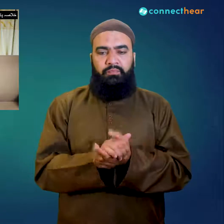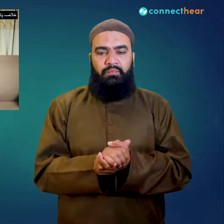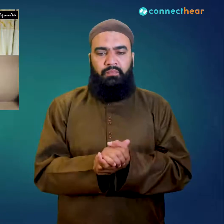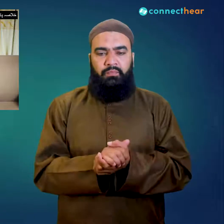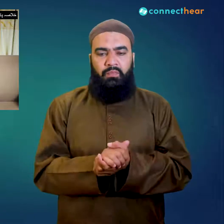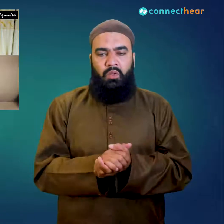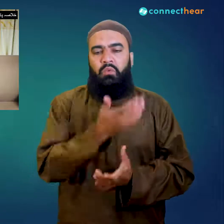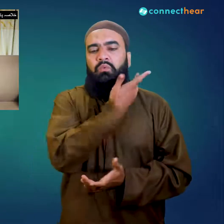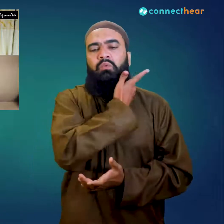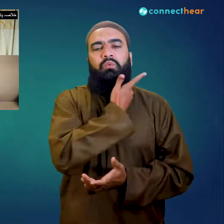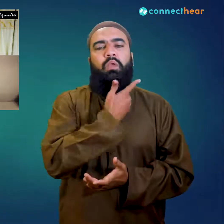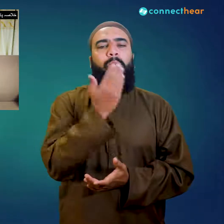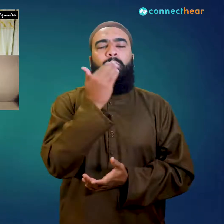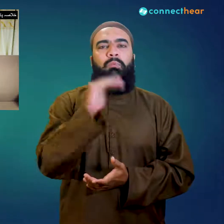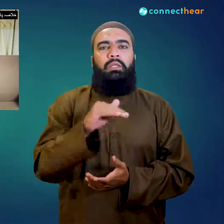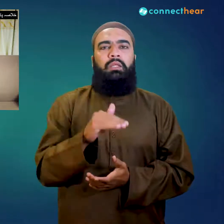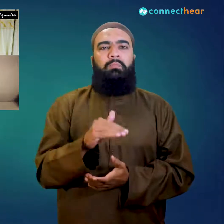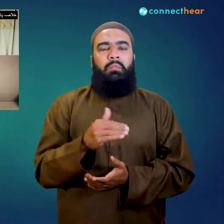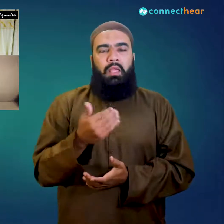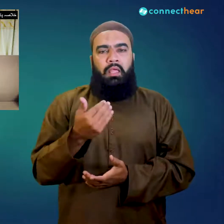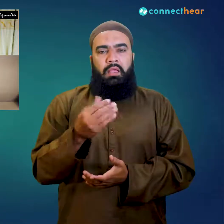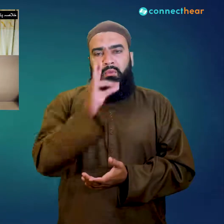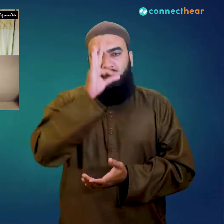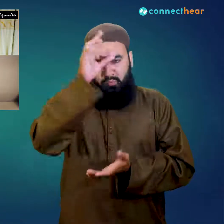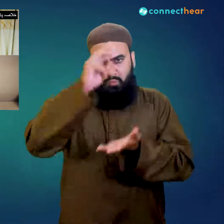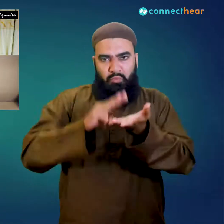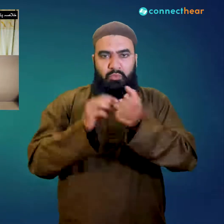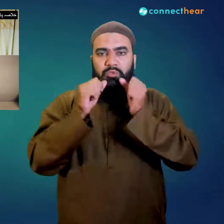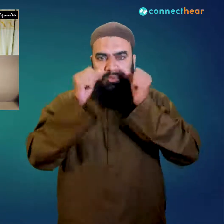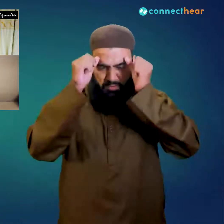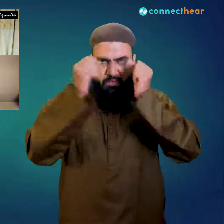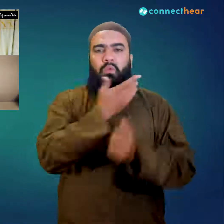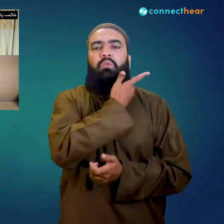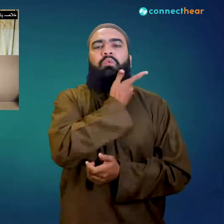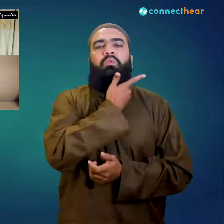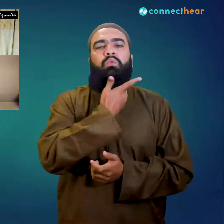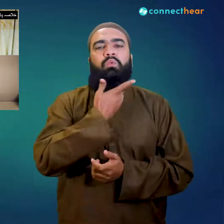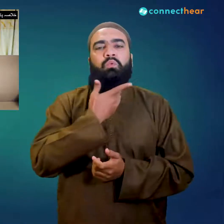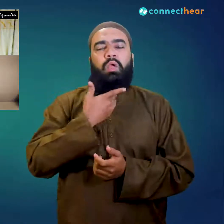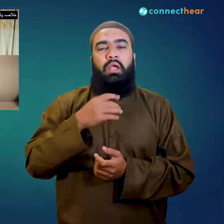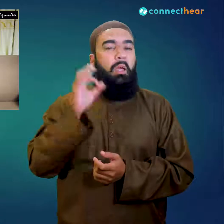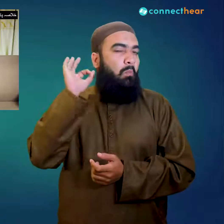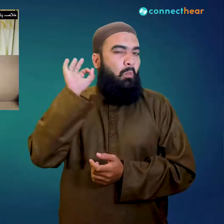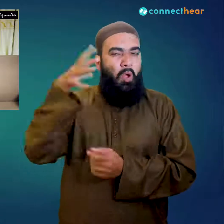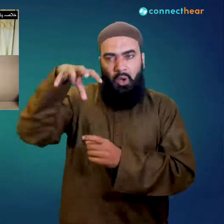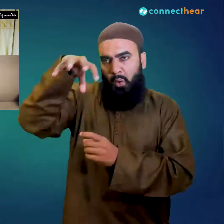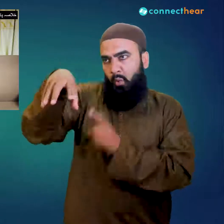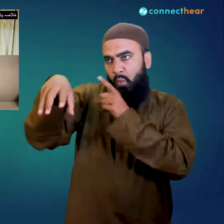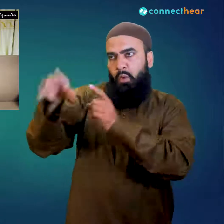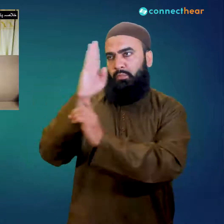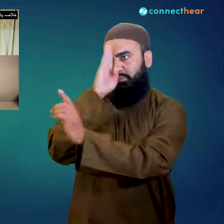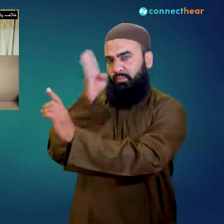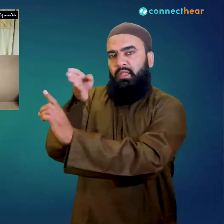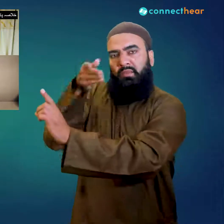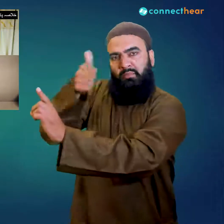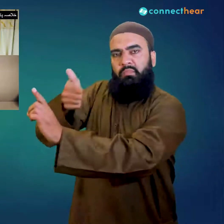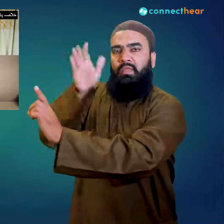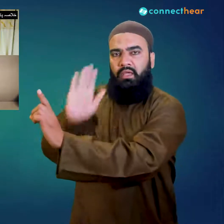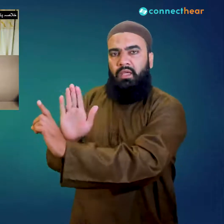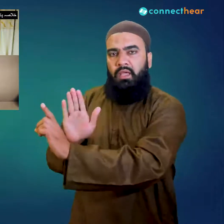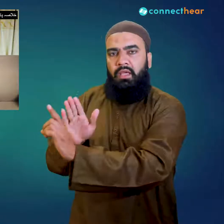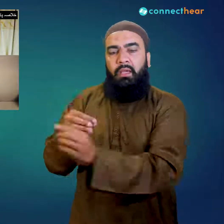آپ صلی اللہ علیہ وسلم کا یہ چاہنا بھی اسی حوالے سے تھا، چونکہ بیت اللہ مسجد حرام کی تعمیر